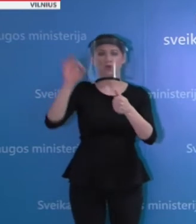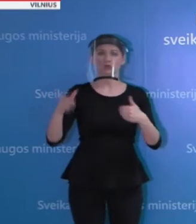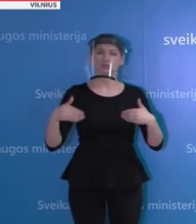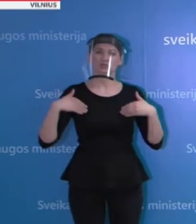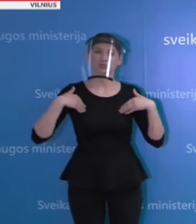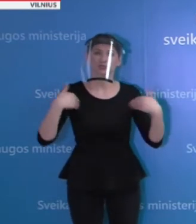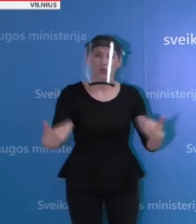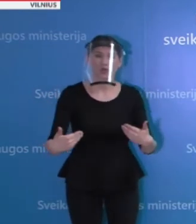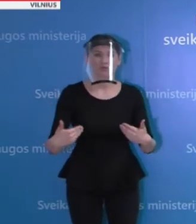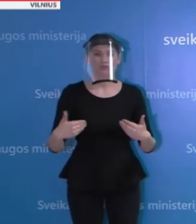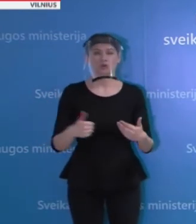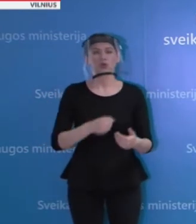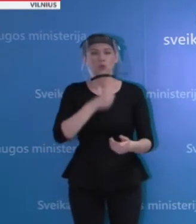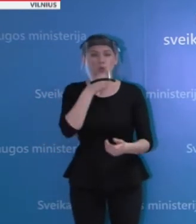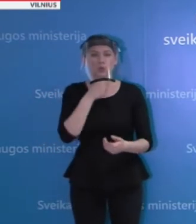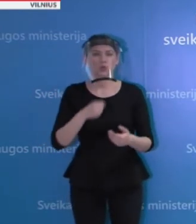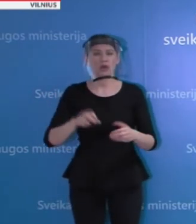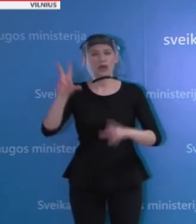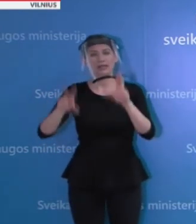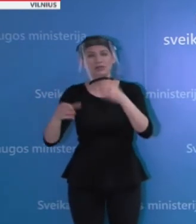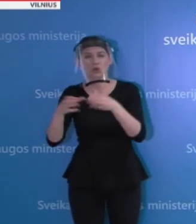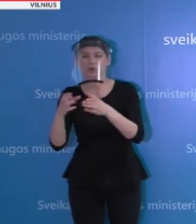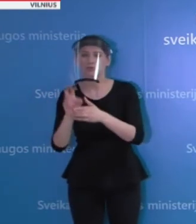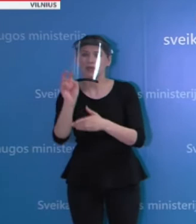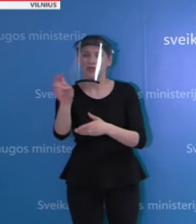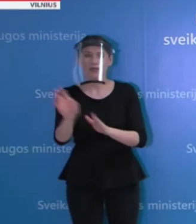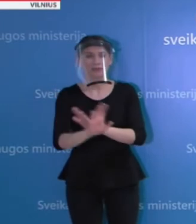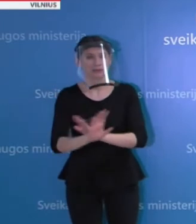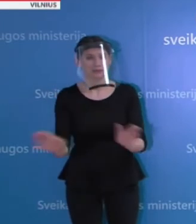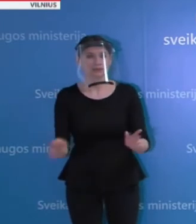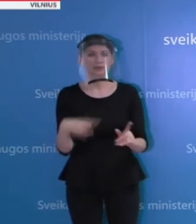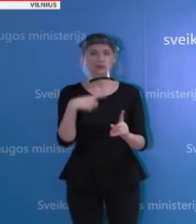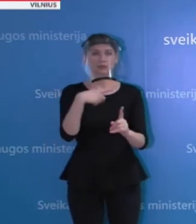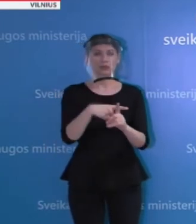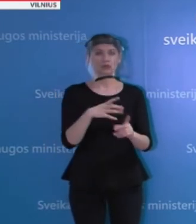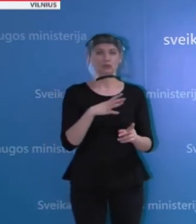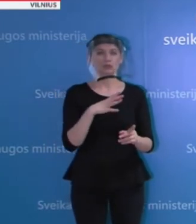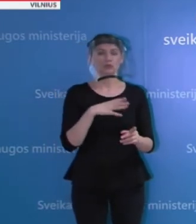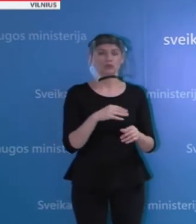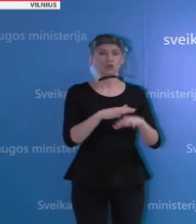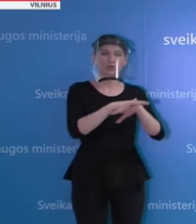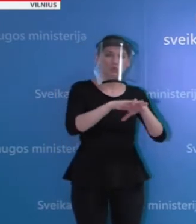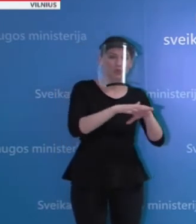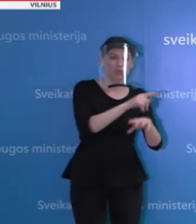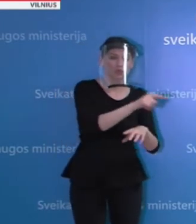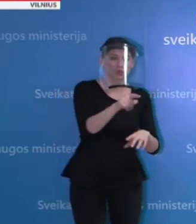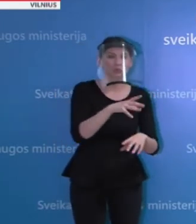rekomendaciją nesilankyti rizikos grupės asmenim, tiek buvo atveju užfiksuota draudžiamos prekybos